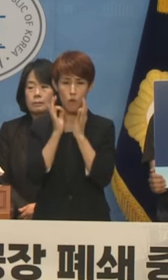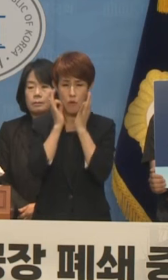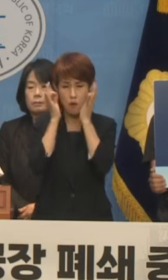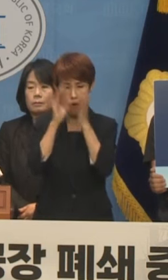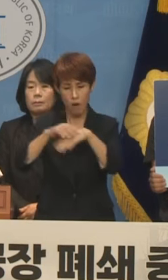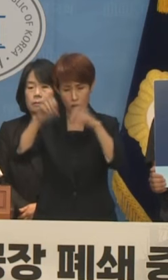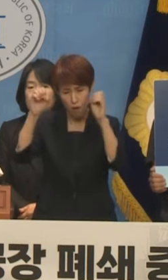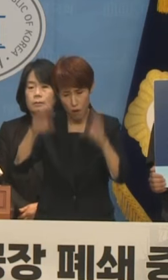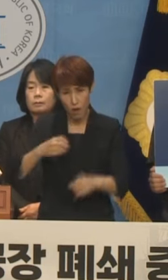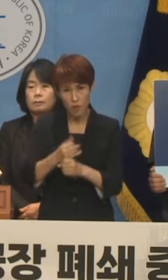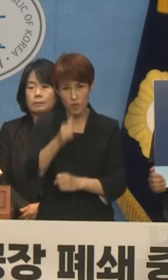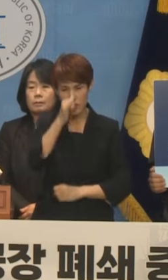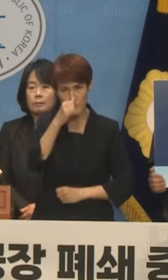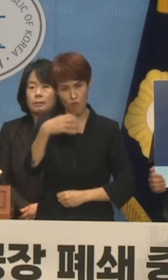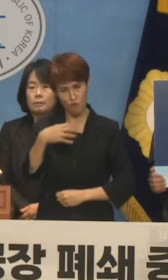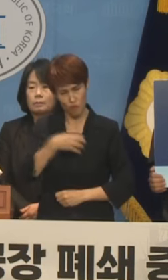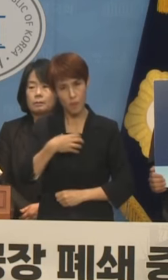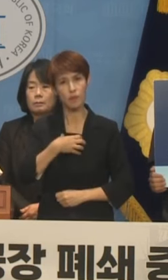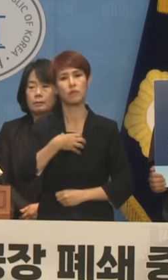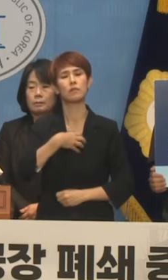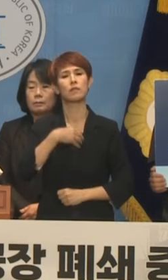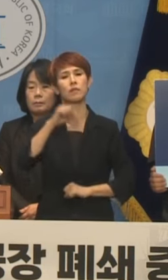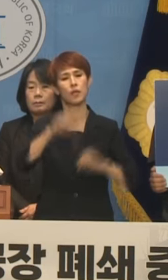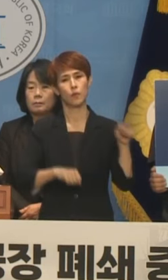있는 아주 위험한 행동입니다.